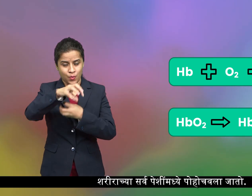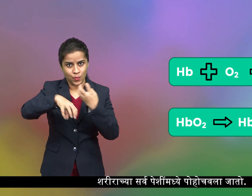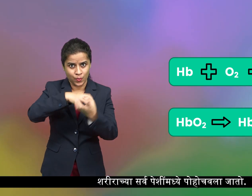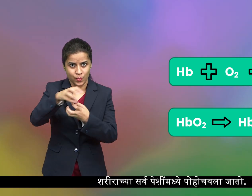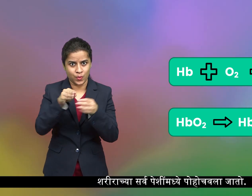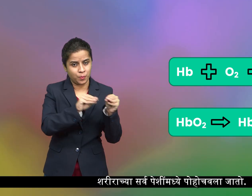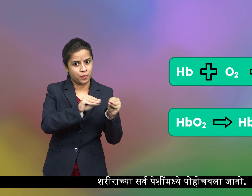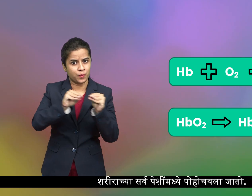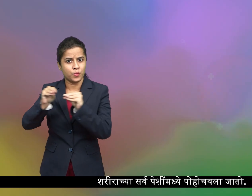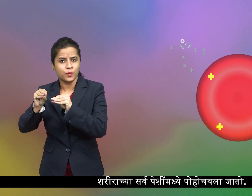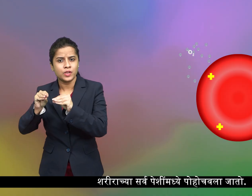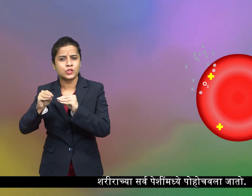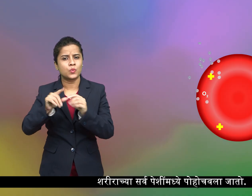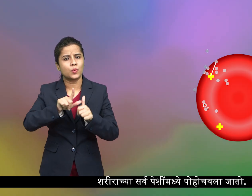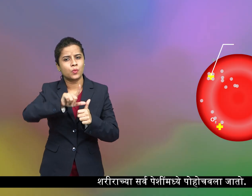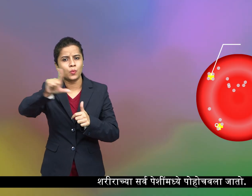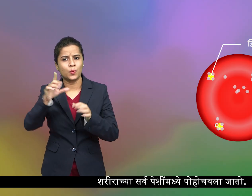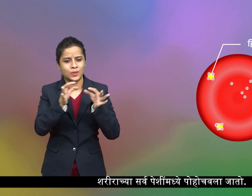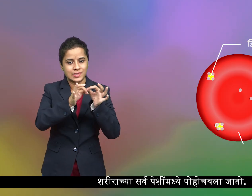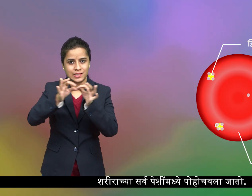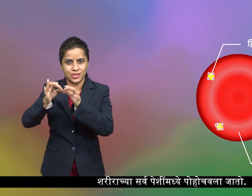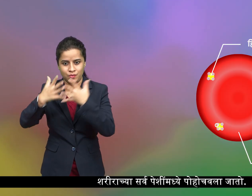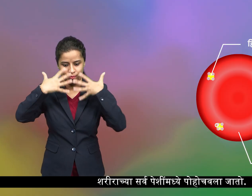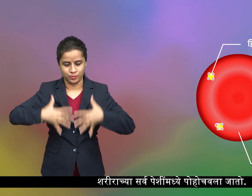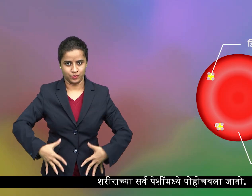शरीराच्या सर्व पेशींमध्ये पोहोचवला जातो.